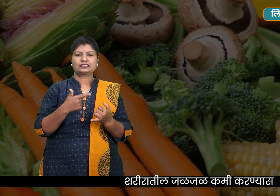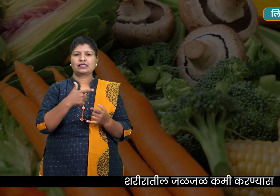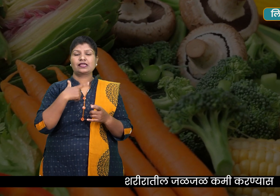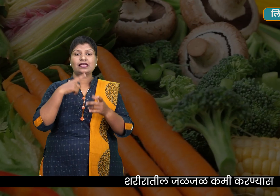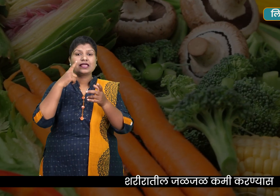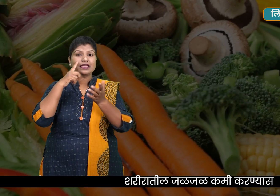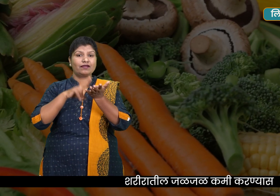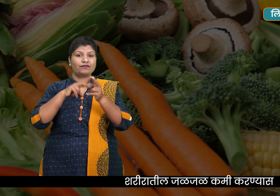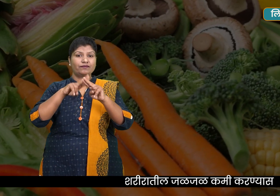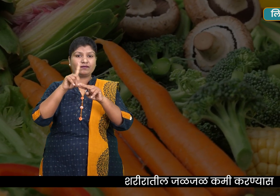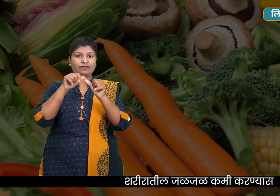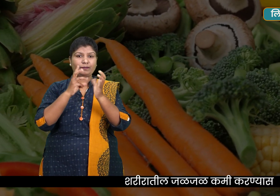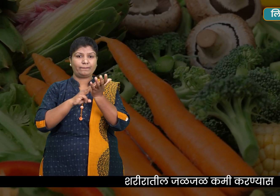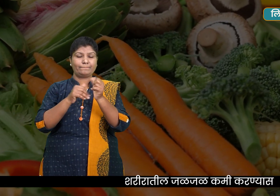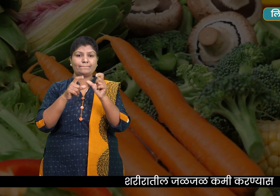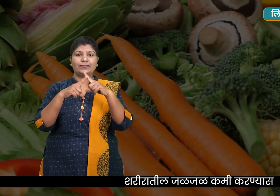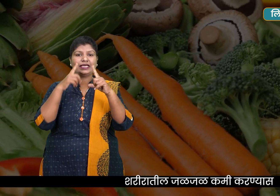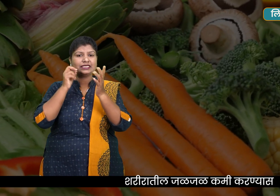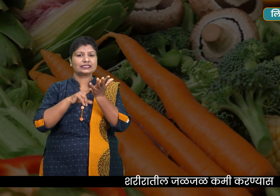शरीरातील जळजळ कमी करण्यास